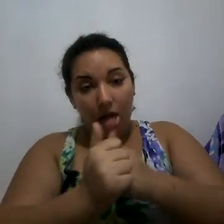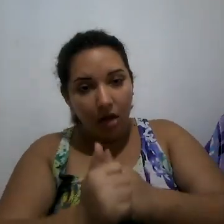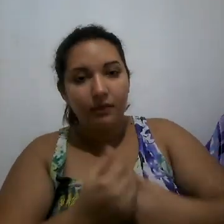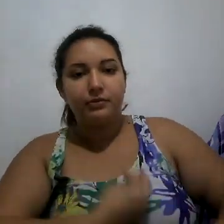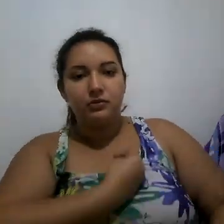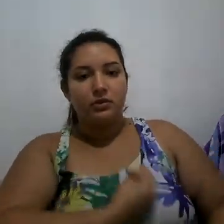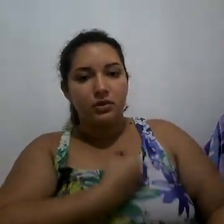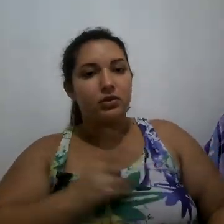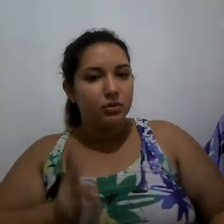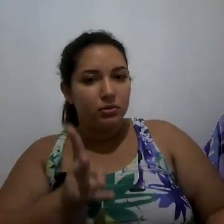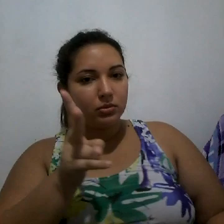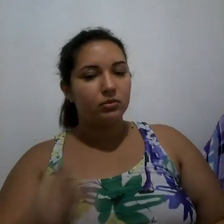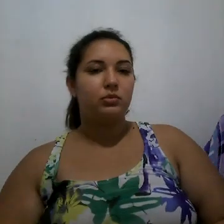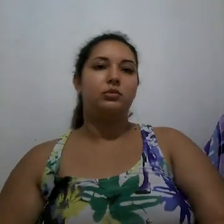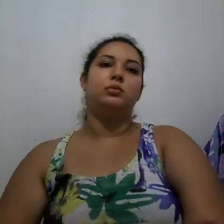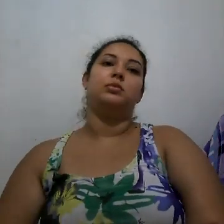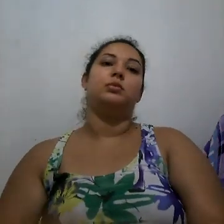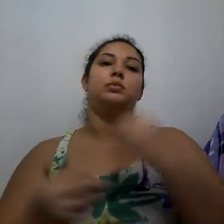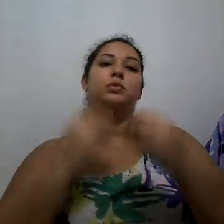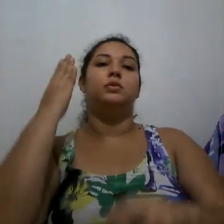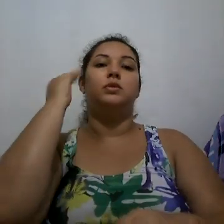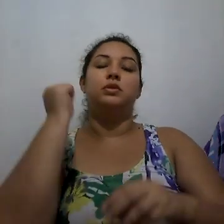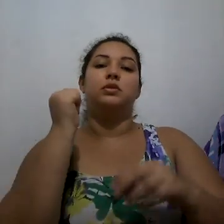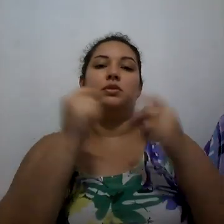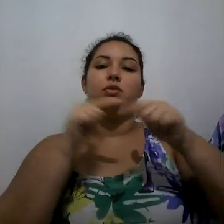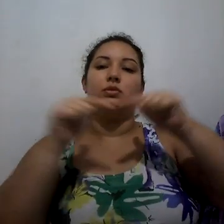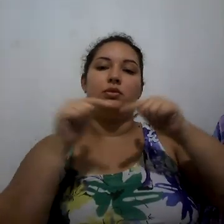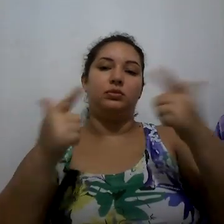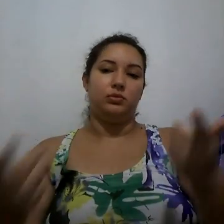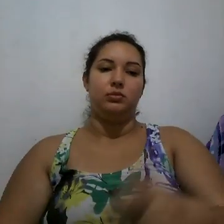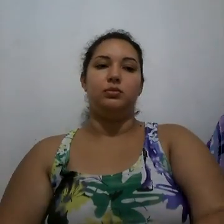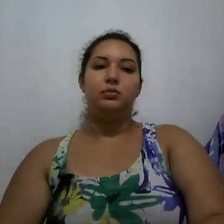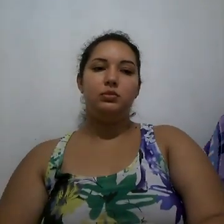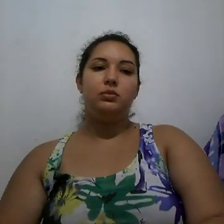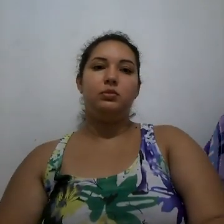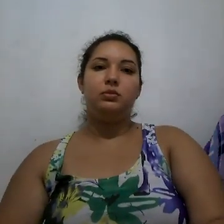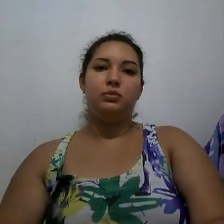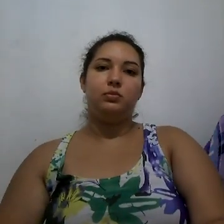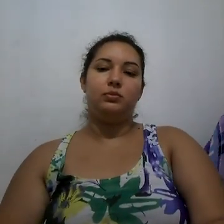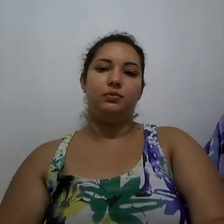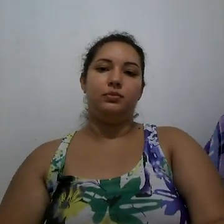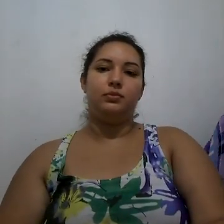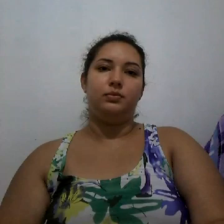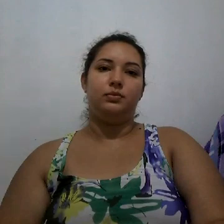é que a gente vai saber lidar com isso? E aí a gente entra aqui, deixa eu ver aqui,